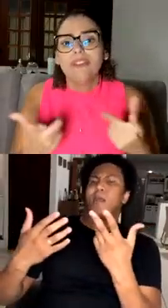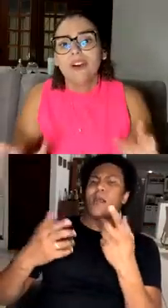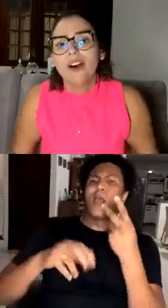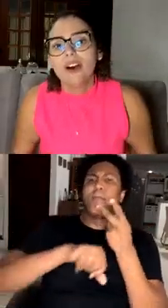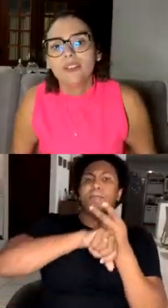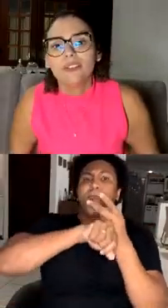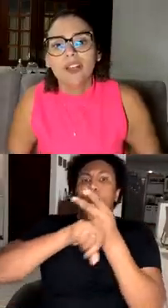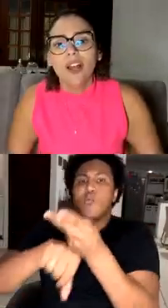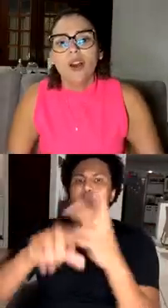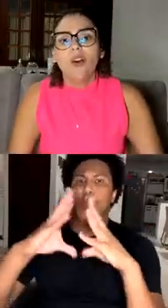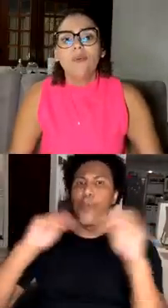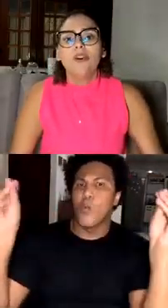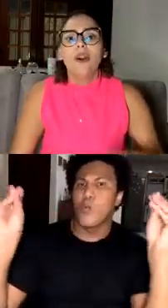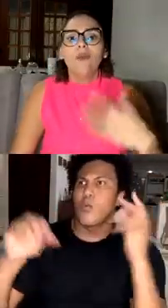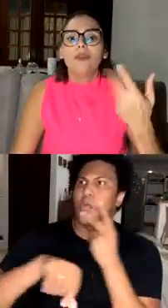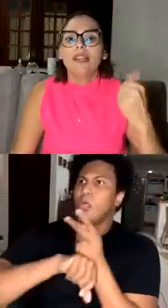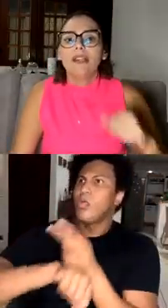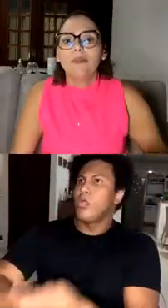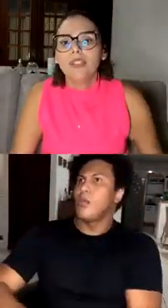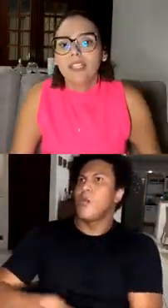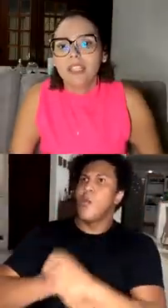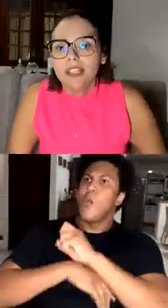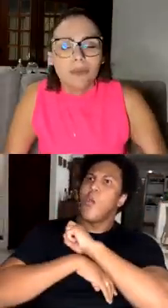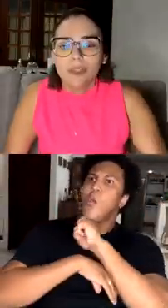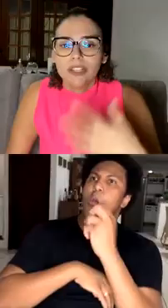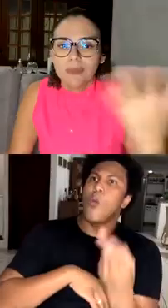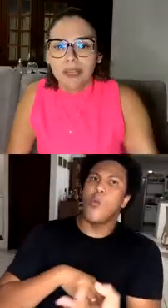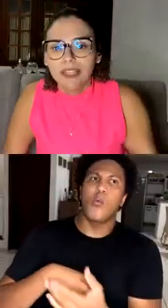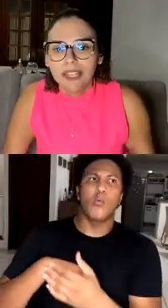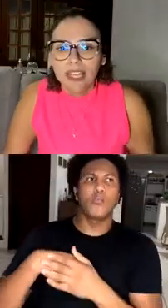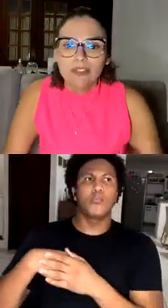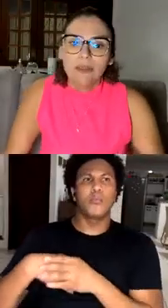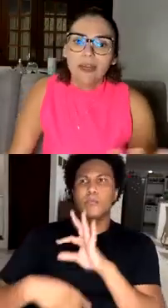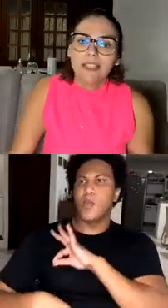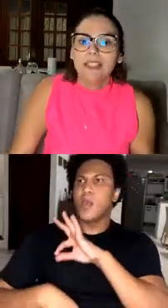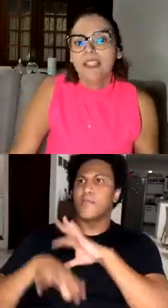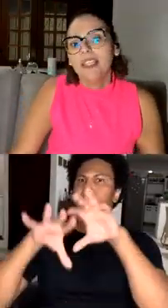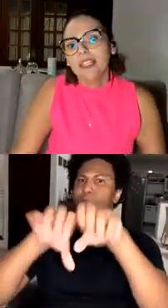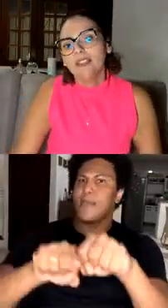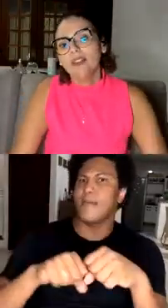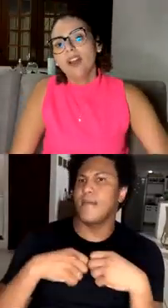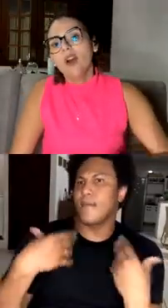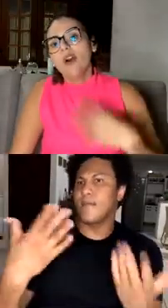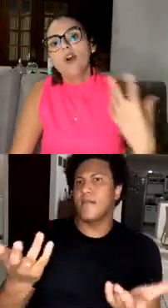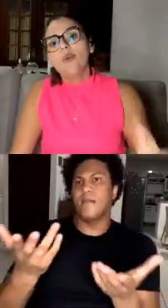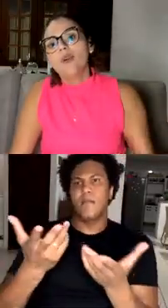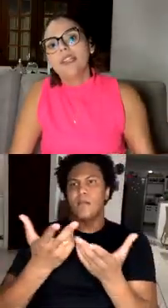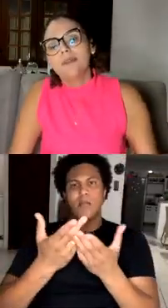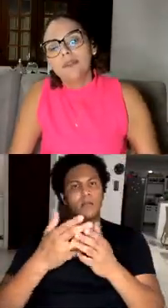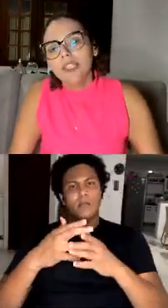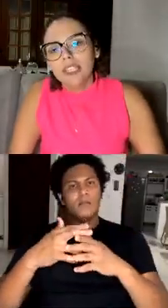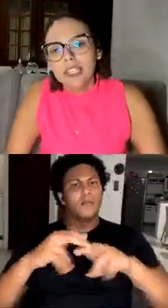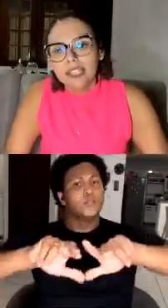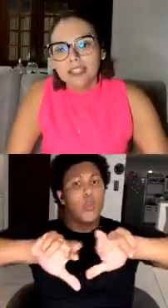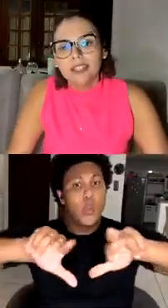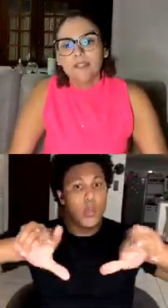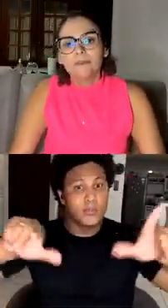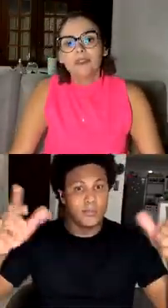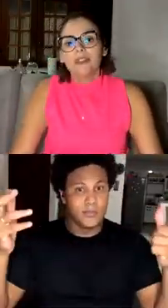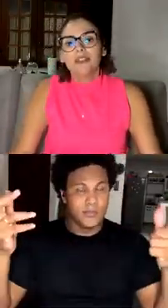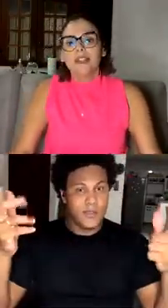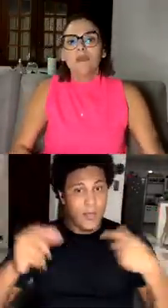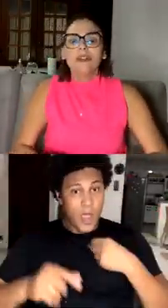uma foto, ou porque é um procurado da polícia, é uma pessoa que se perdeu, desaparecido, ou um procurado da